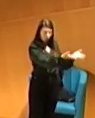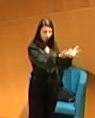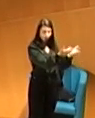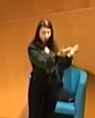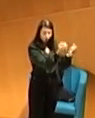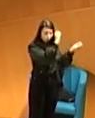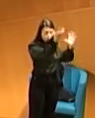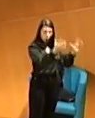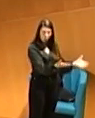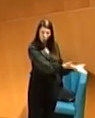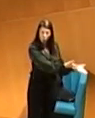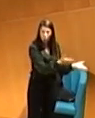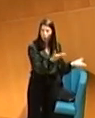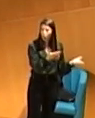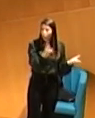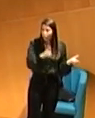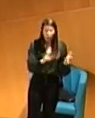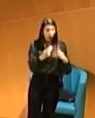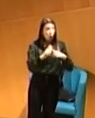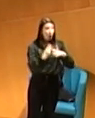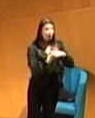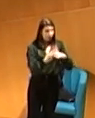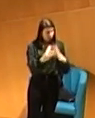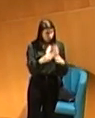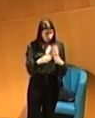notamment quand il y a des classes inclusives comme les ULIS.